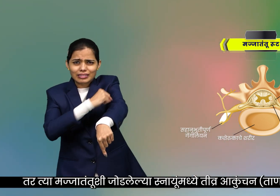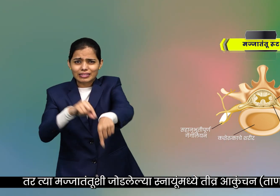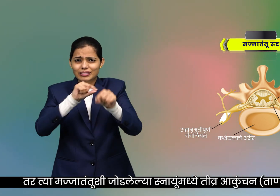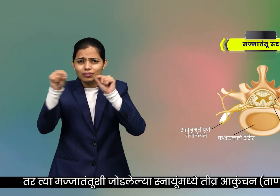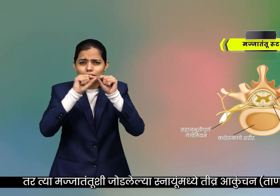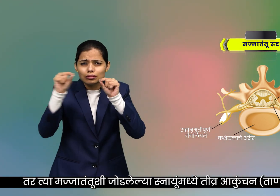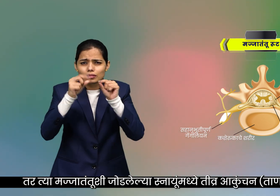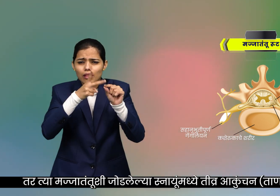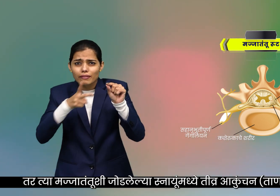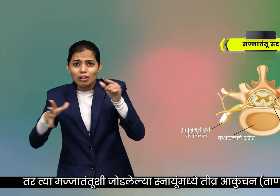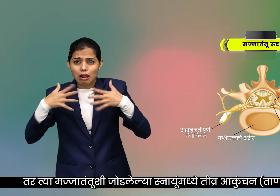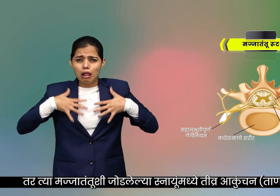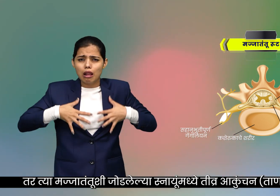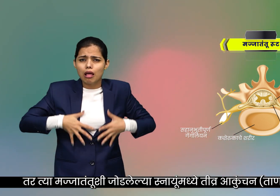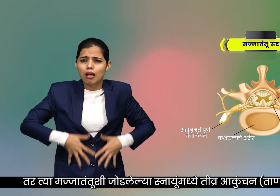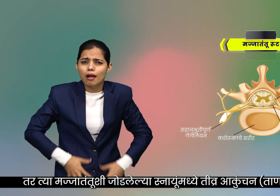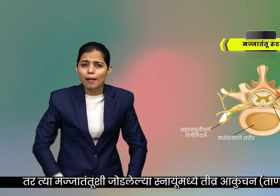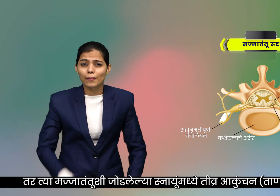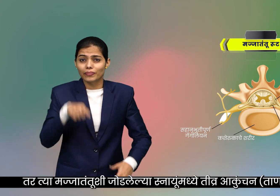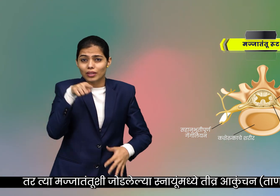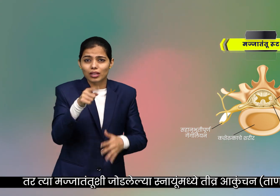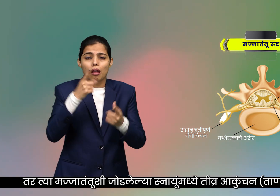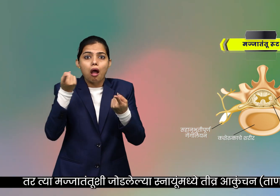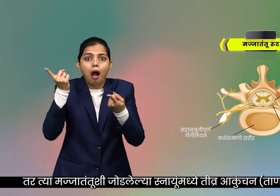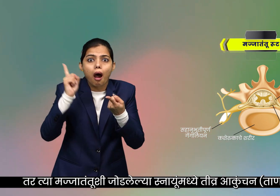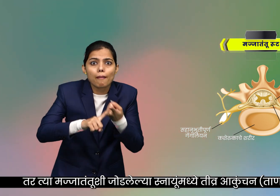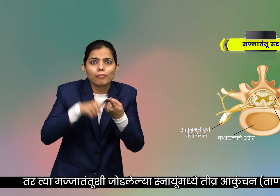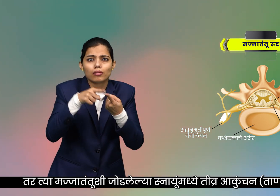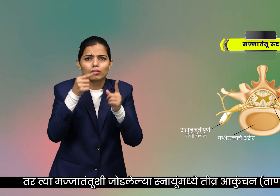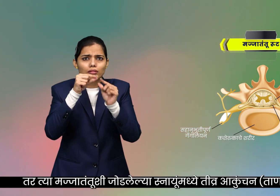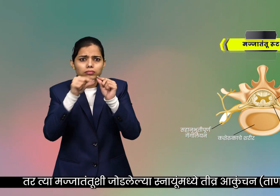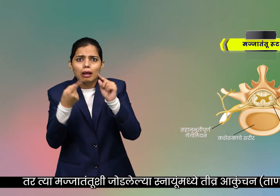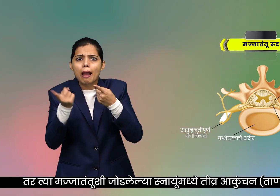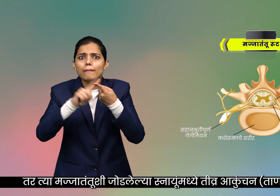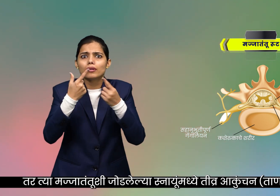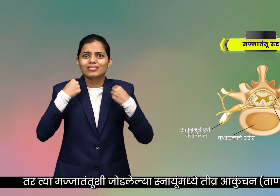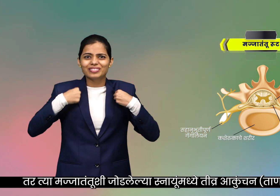तर त्या मज्जातंतूशी जोडलेल्या स्नायूंमध्ये तीव्र आकुंचन ताण निर्माण झाला.